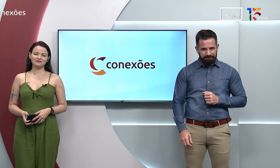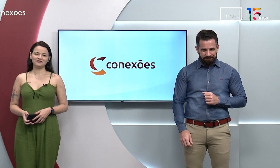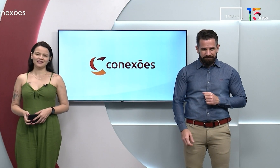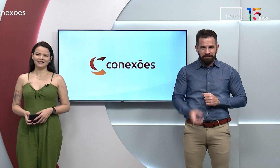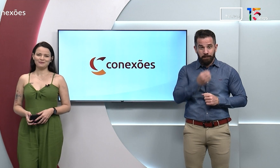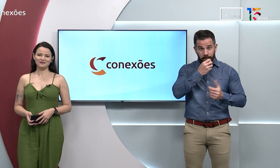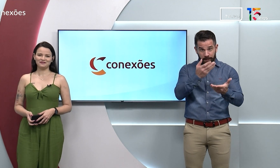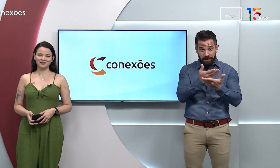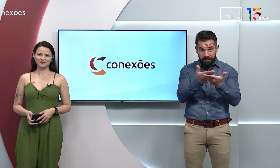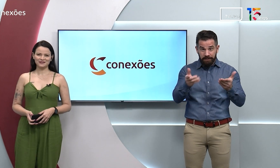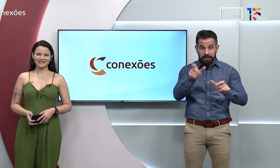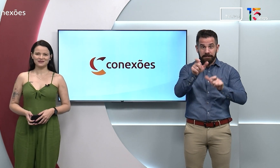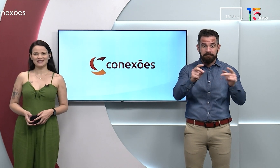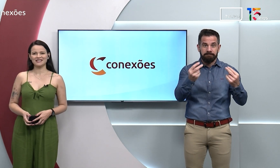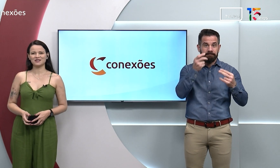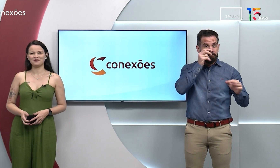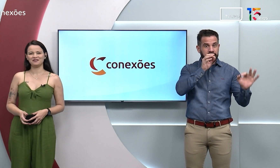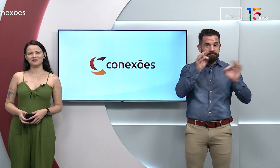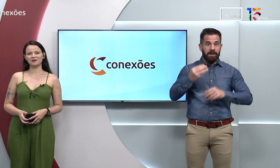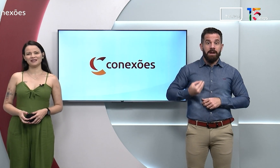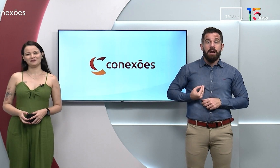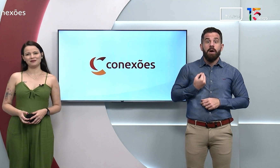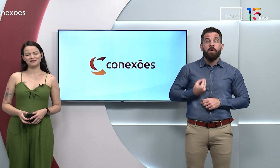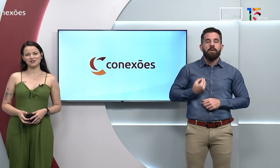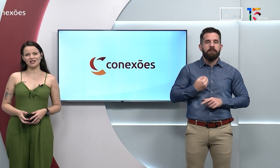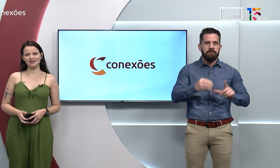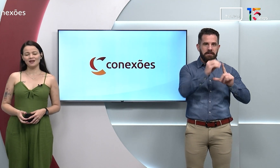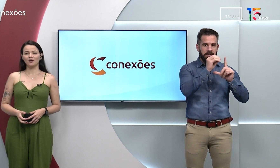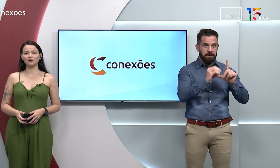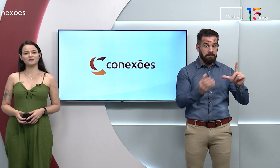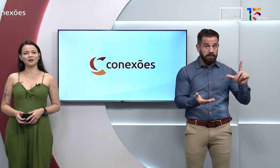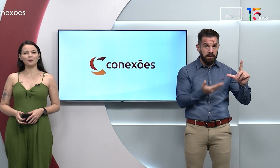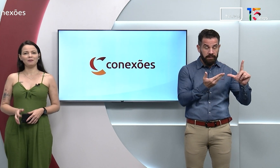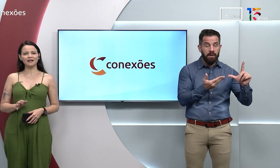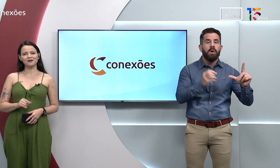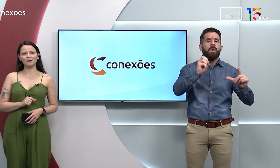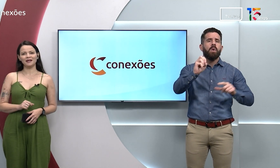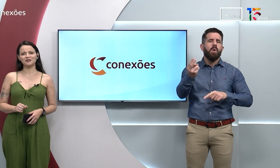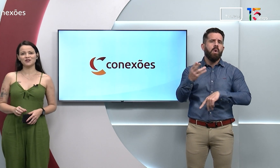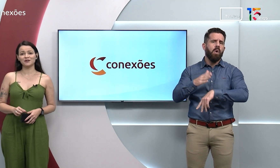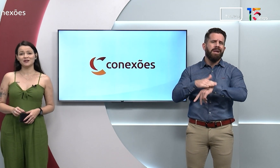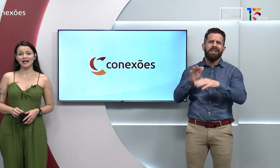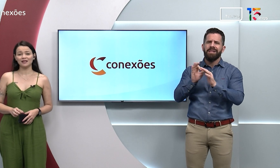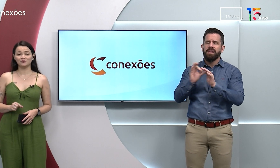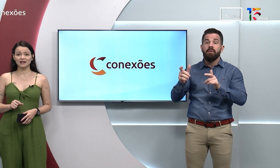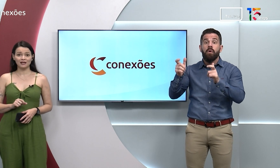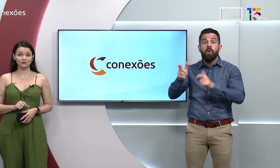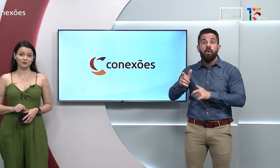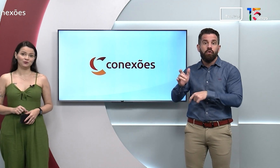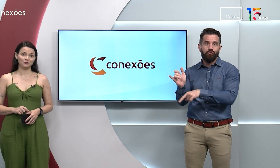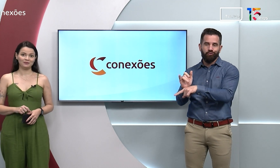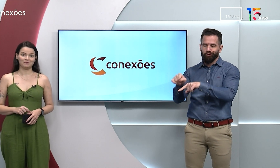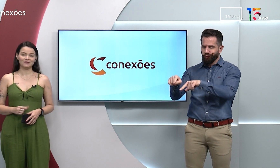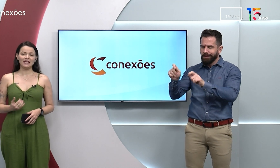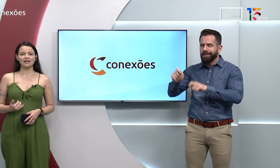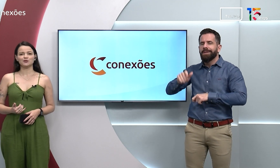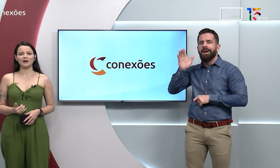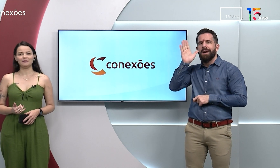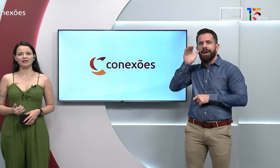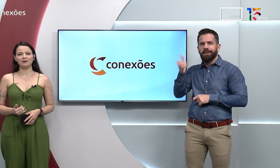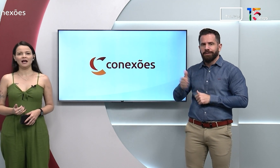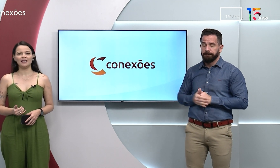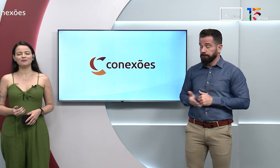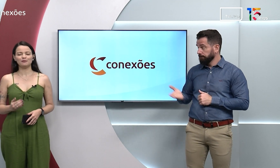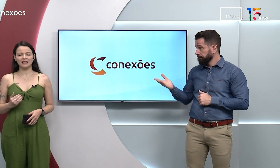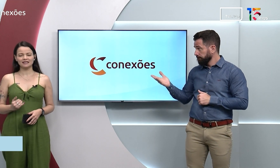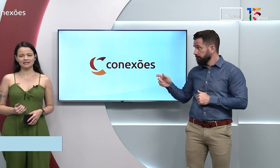Seja bem-vinda e bem-vindo você que nos assiste ao vivo pela TV UFG ou nos acompanha em qualquer dia e horário no canal do YouTube. Eu sou a